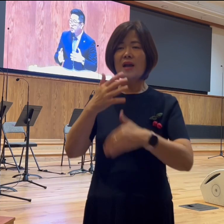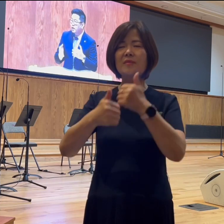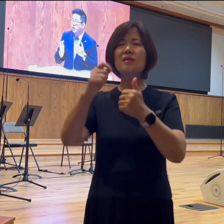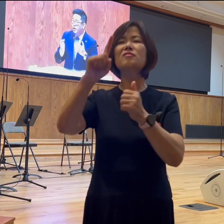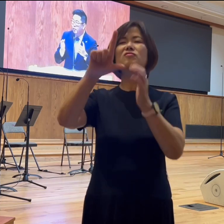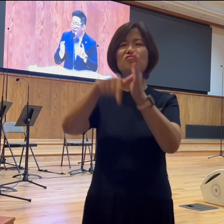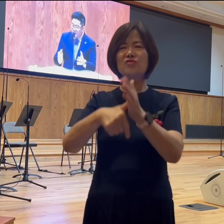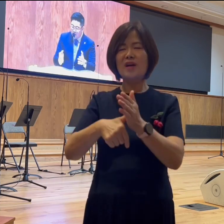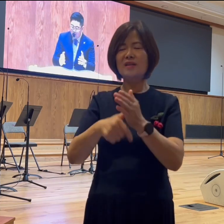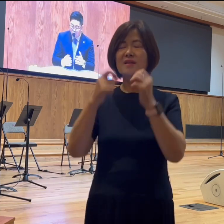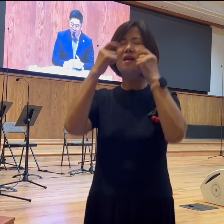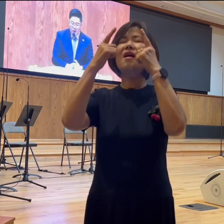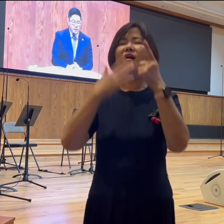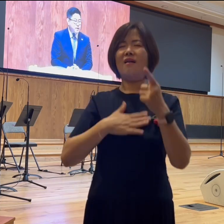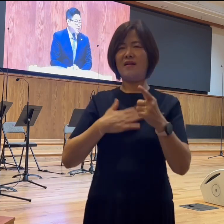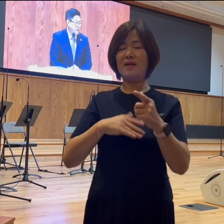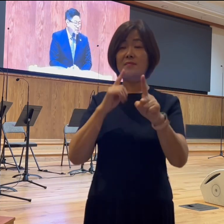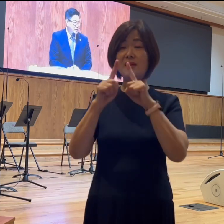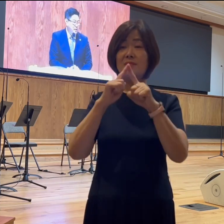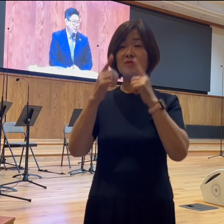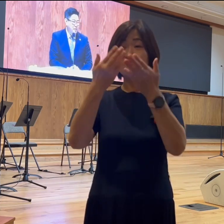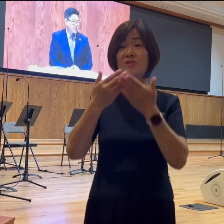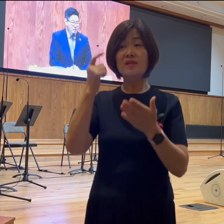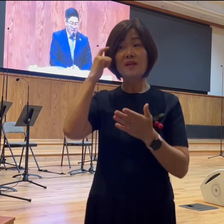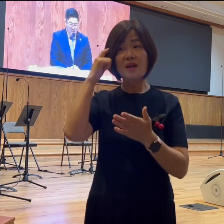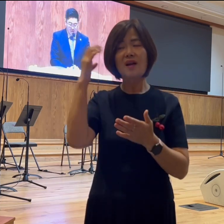순간 말씀해 주신다는 생각이 드셨대요.